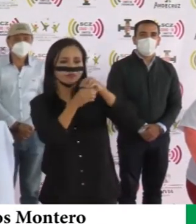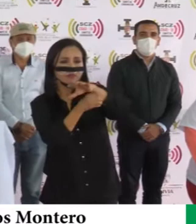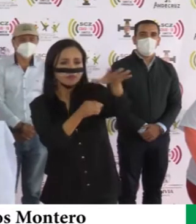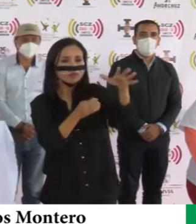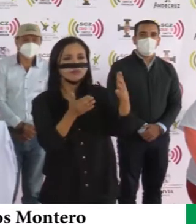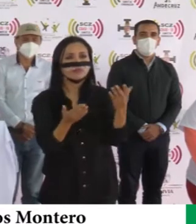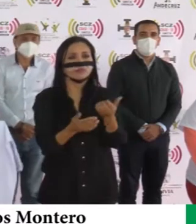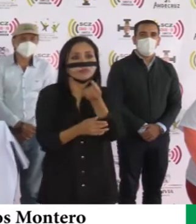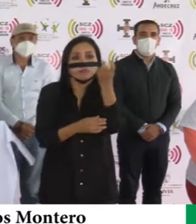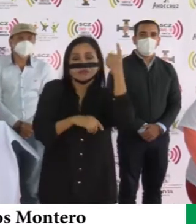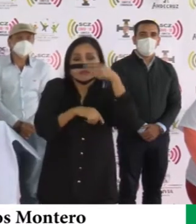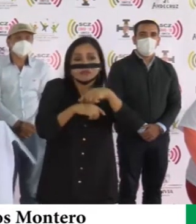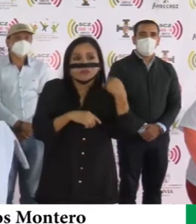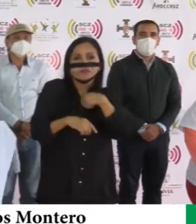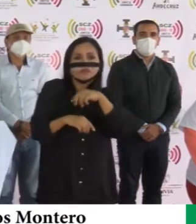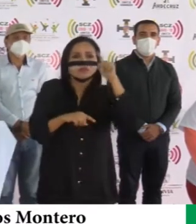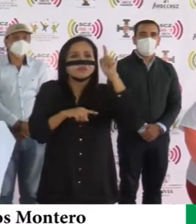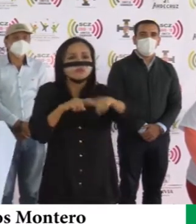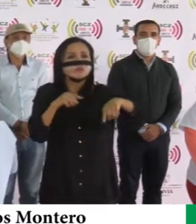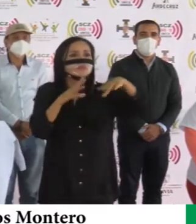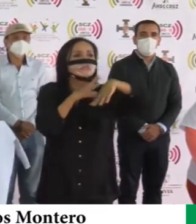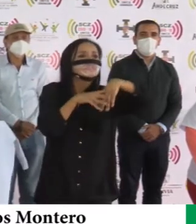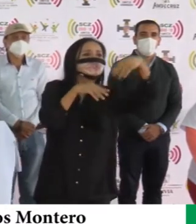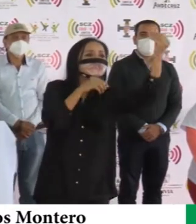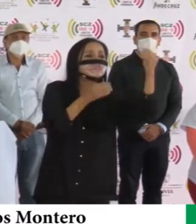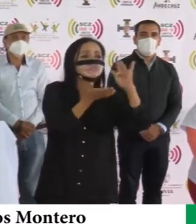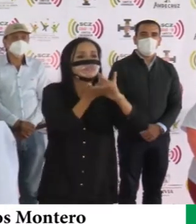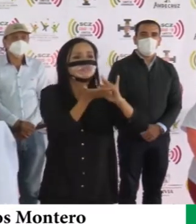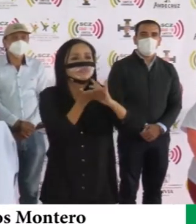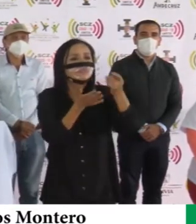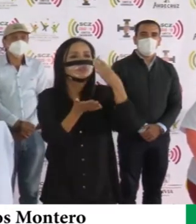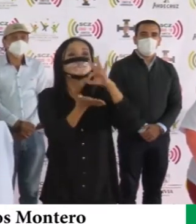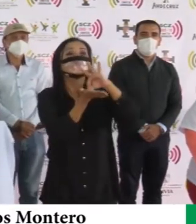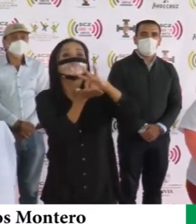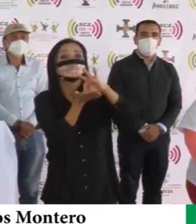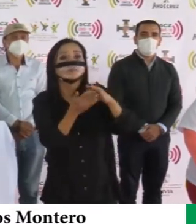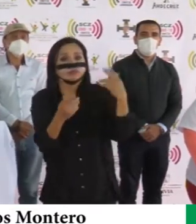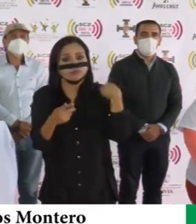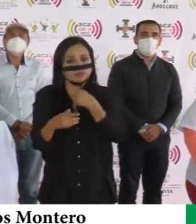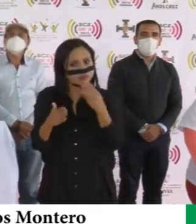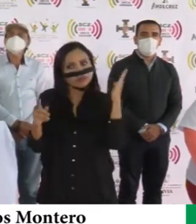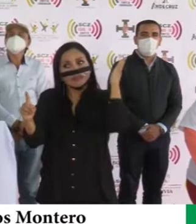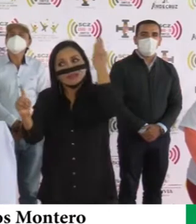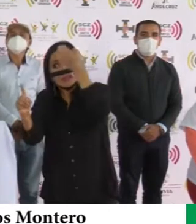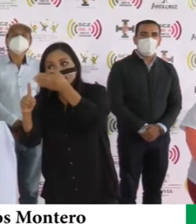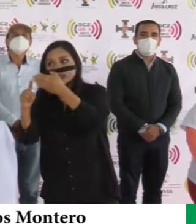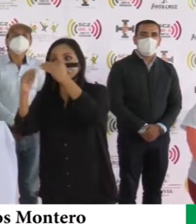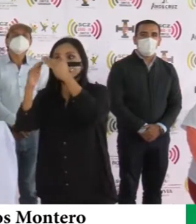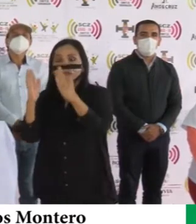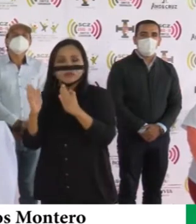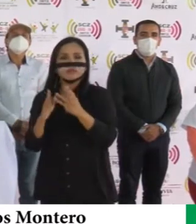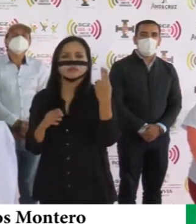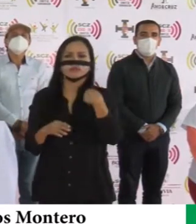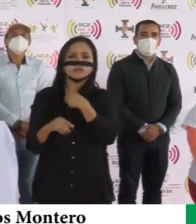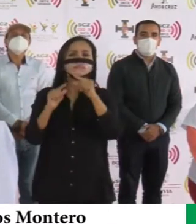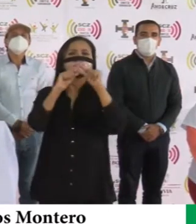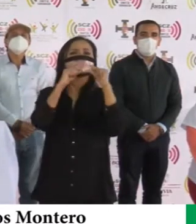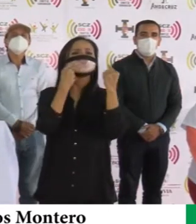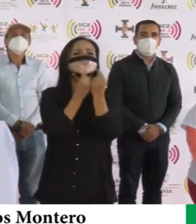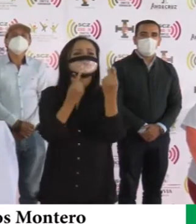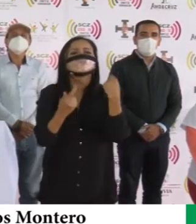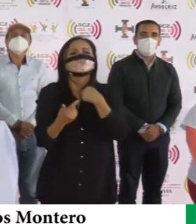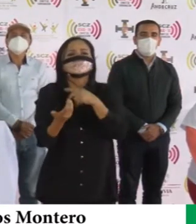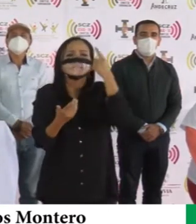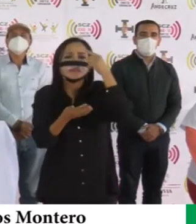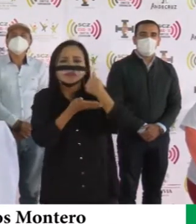a veces uno no puede ni siquiera salir a la farmacia, le hemos estado llevando remedios hasta su casa. Pero es una agrupación